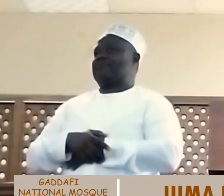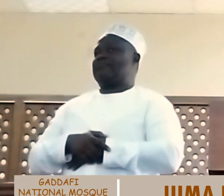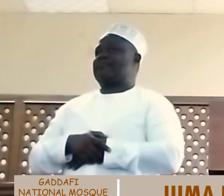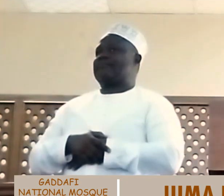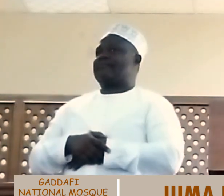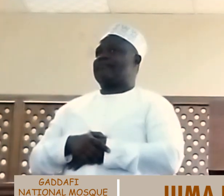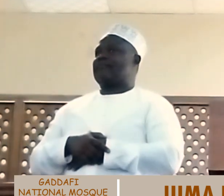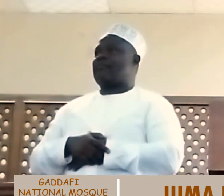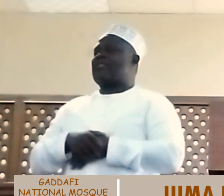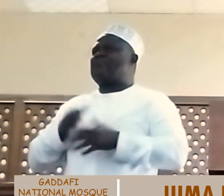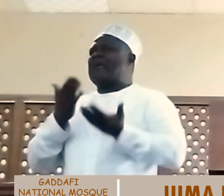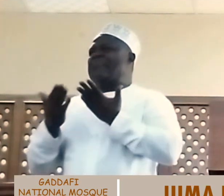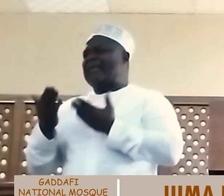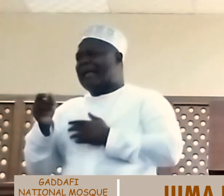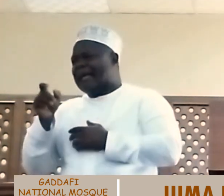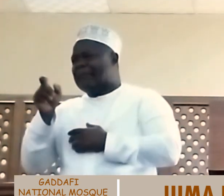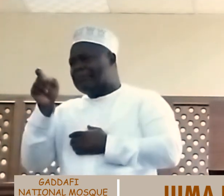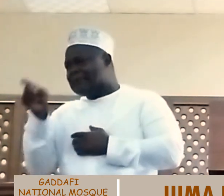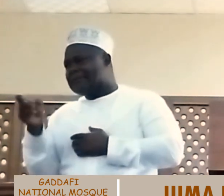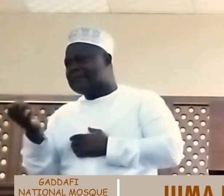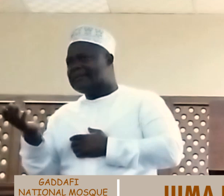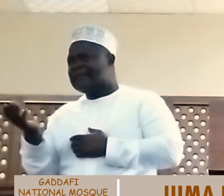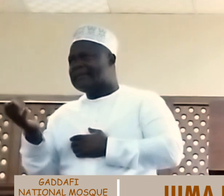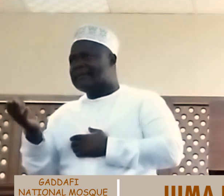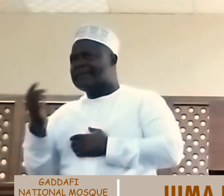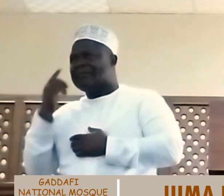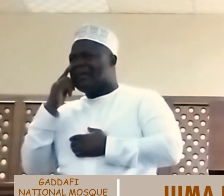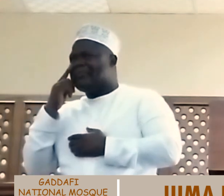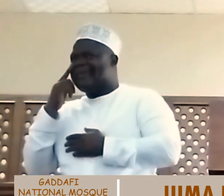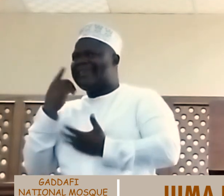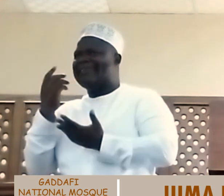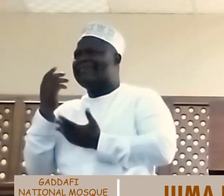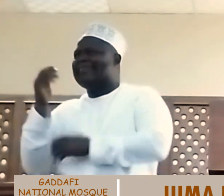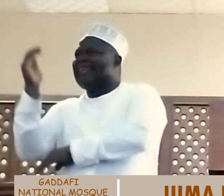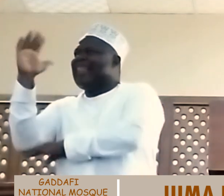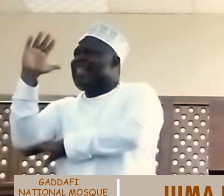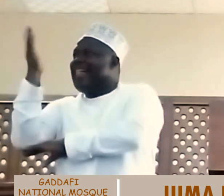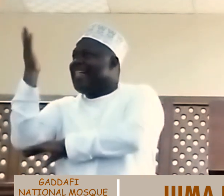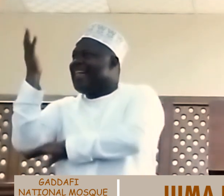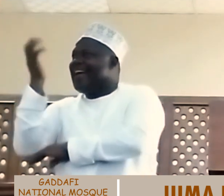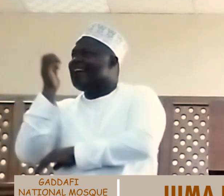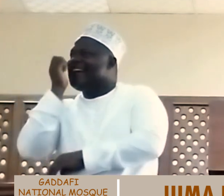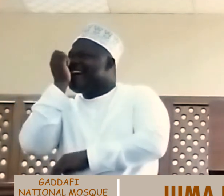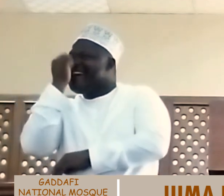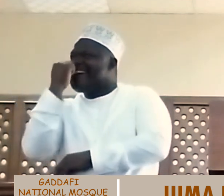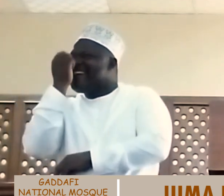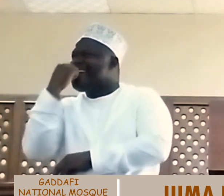nakhlan, oba omuntu oyo nga yasimba omuti gw'ekibala,